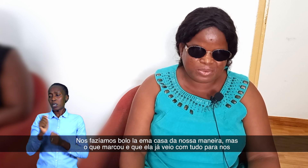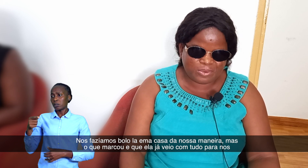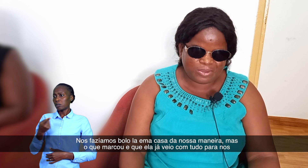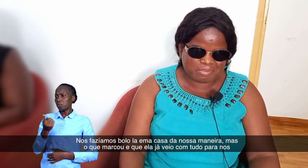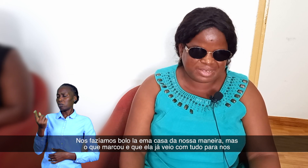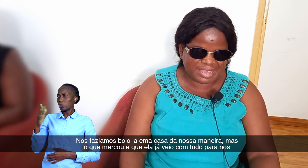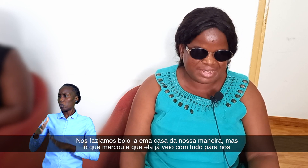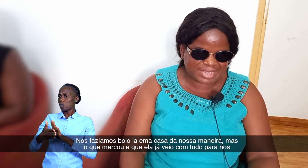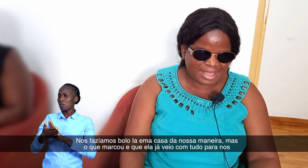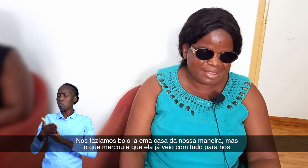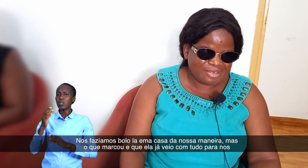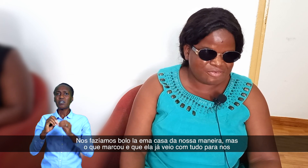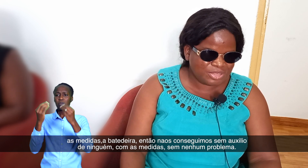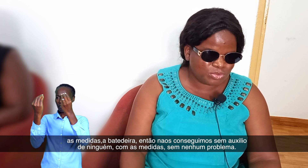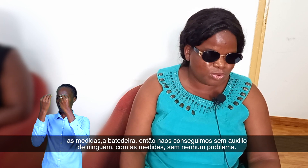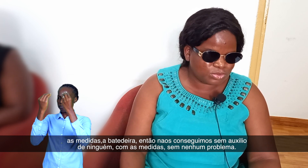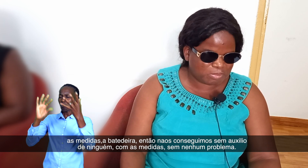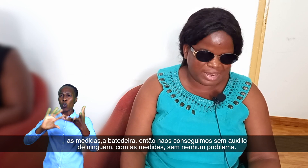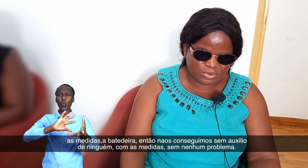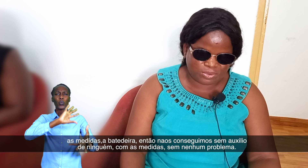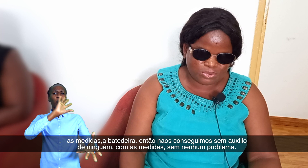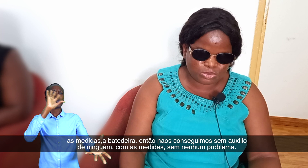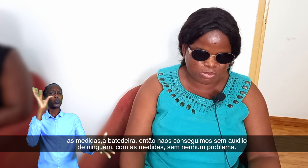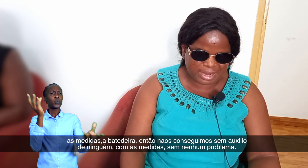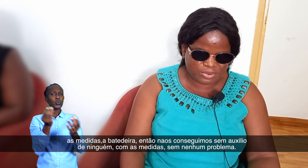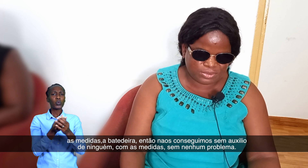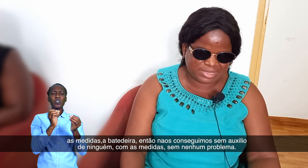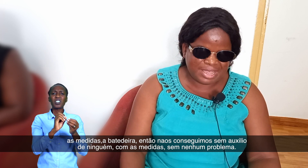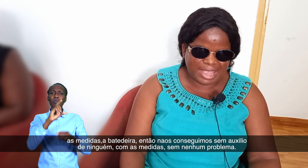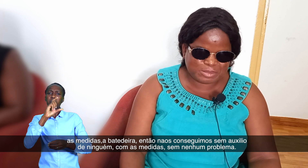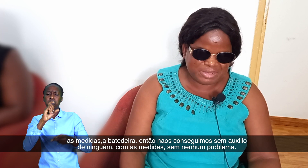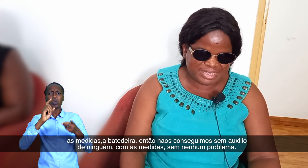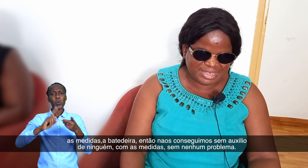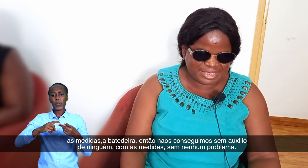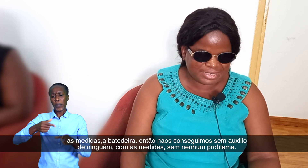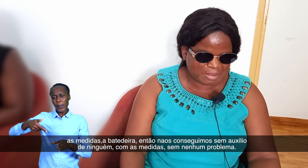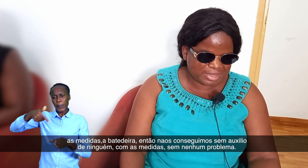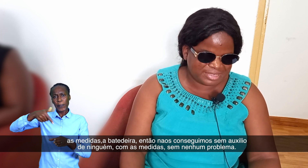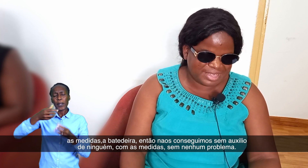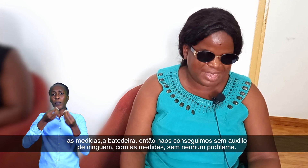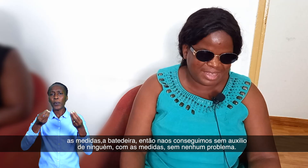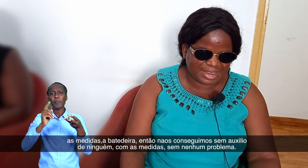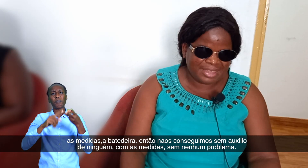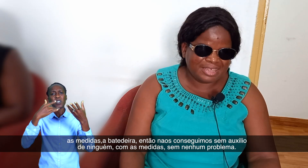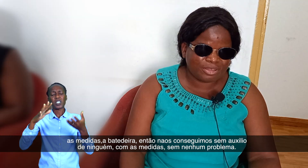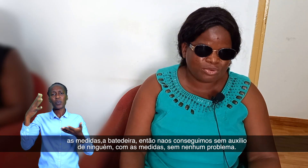marcou é porque ela já vem com tudo para nós. usamos as medidas e a batideira. Então,